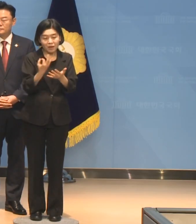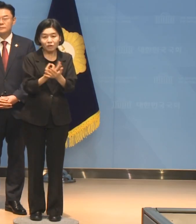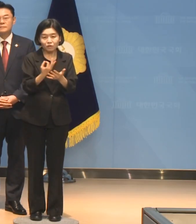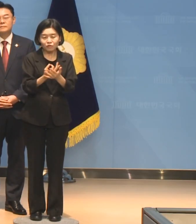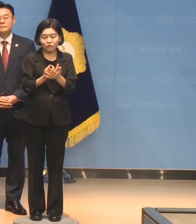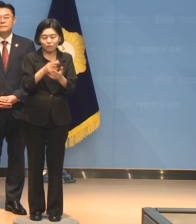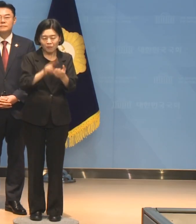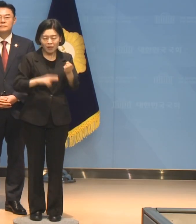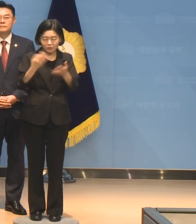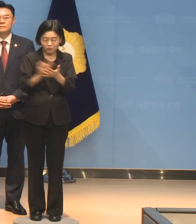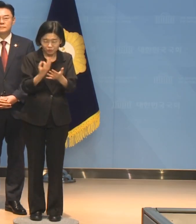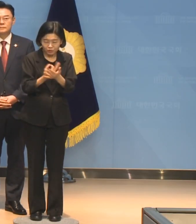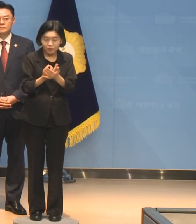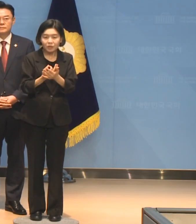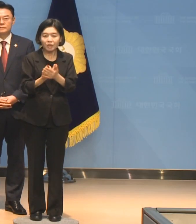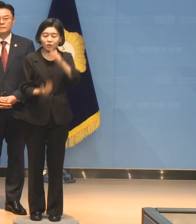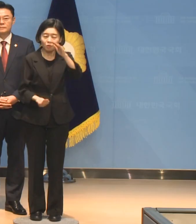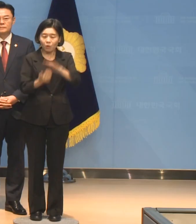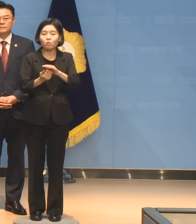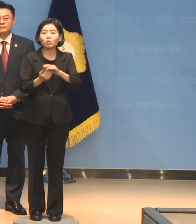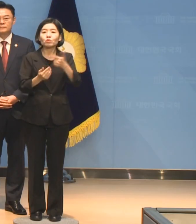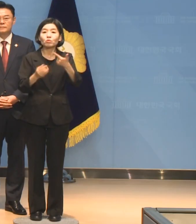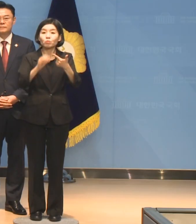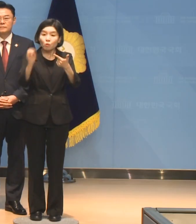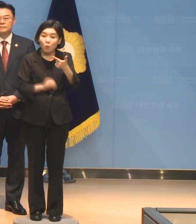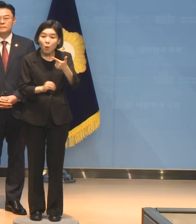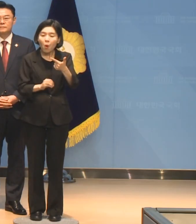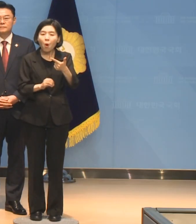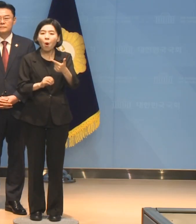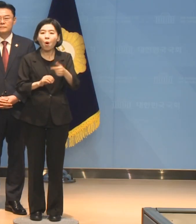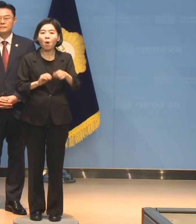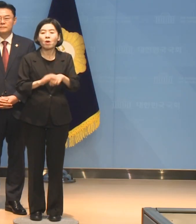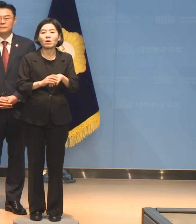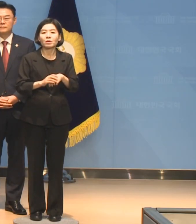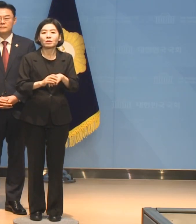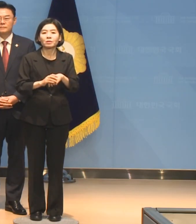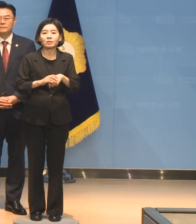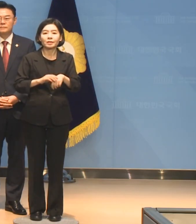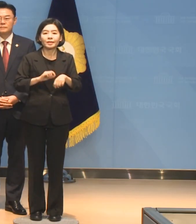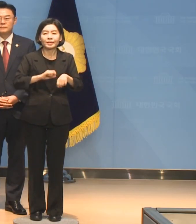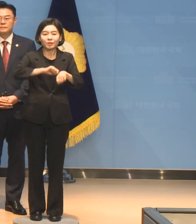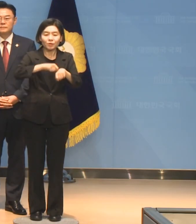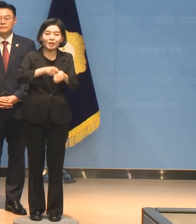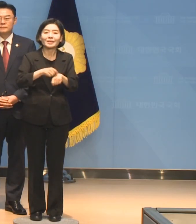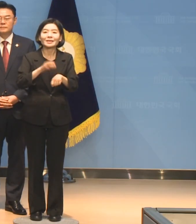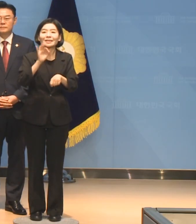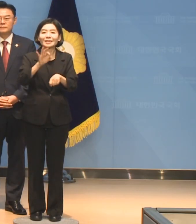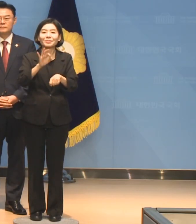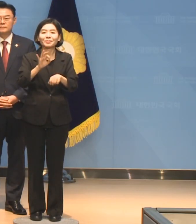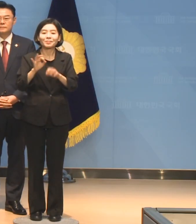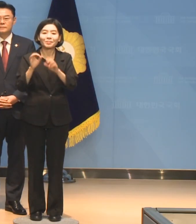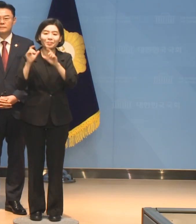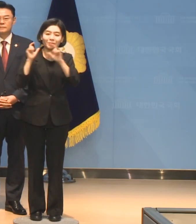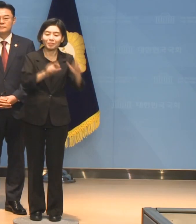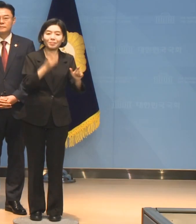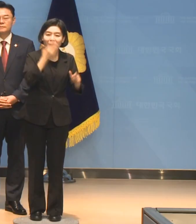최대 6%까지 과징금을 부과할 수 있는 법적 근거도 마련했습니다.